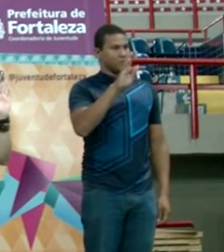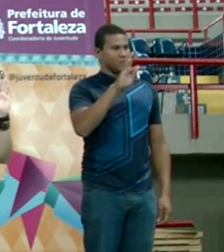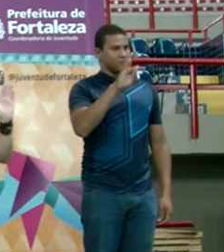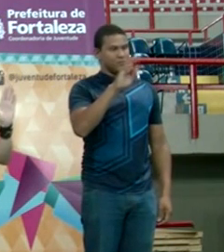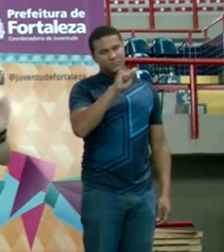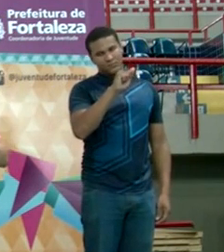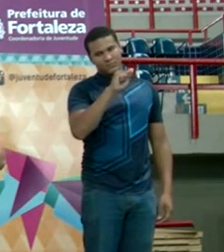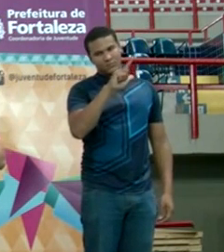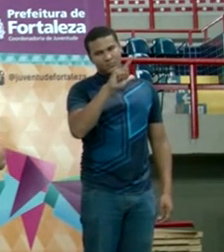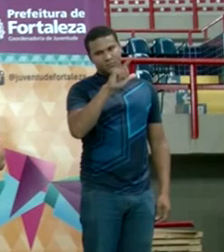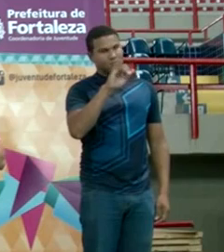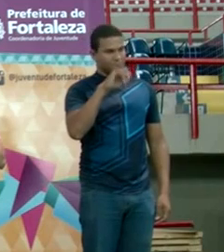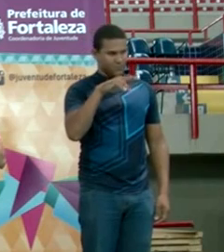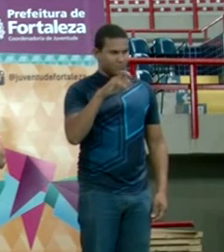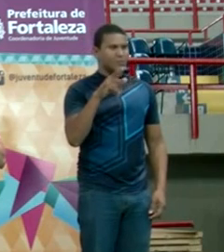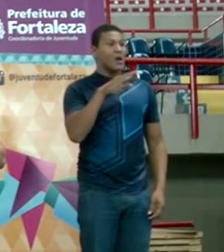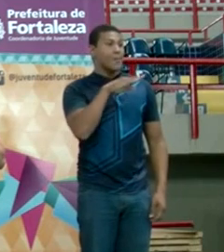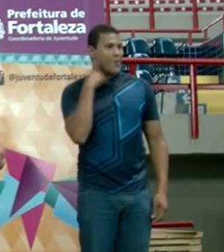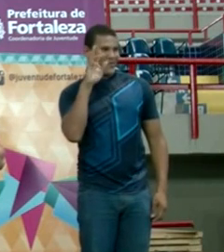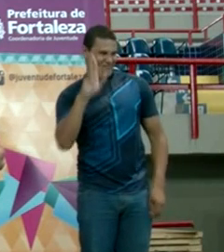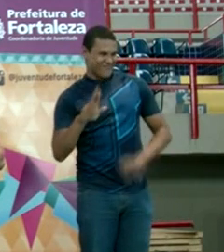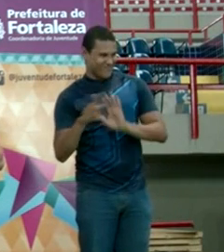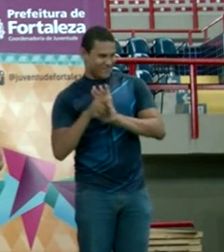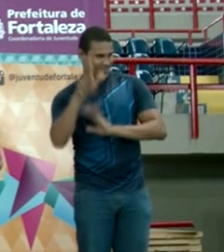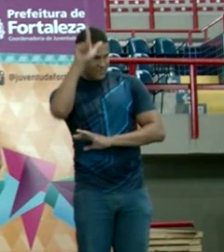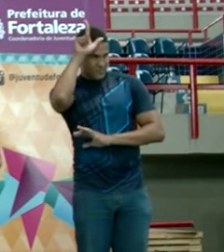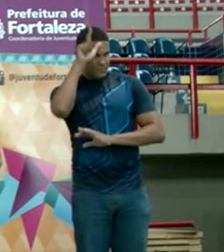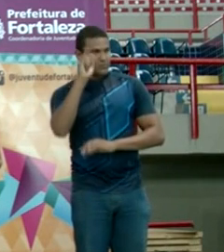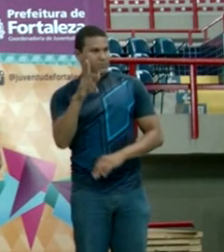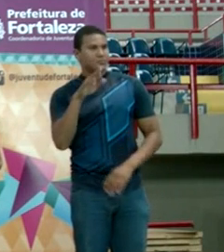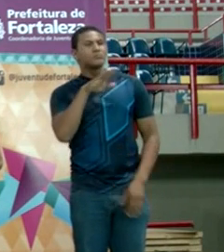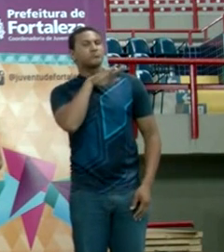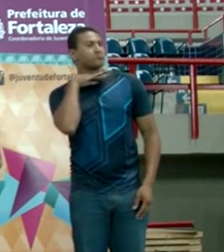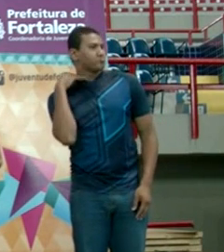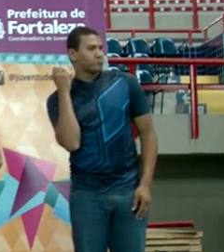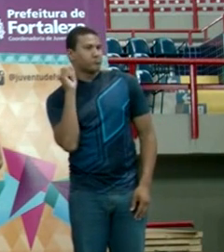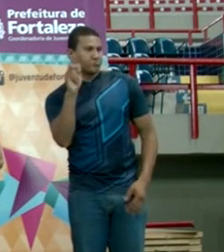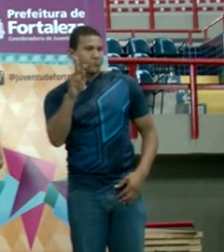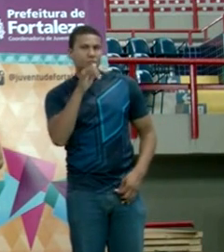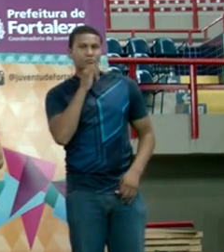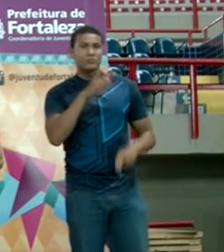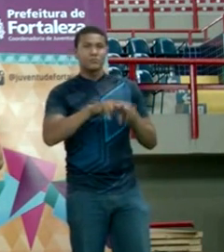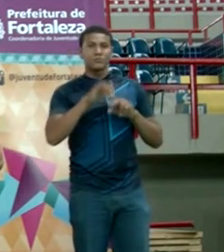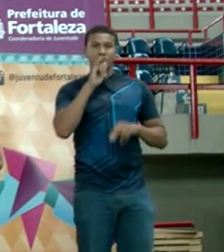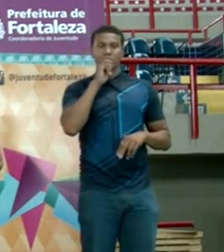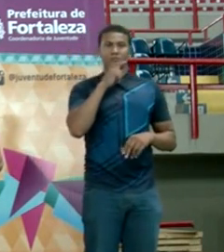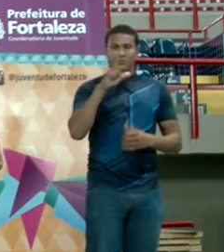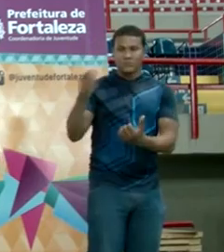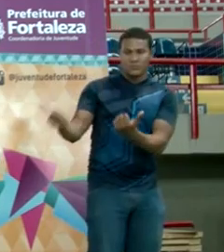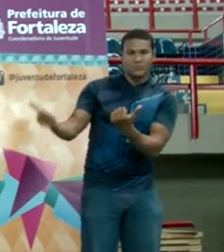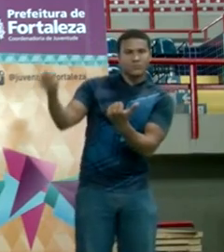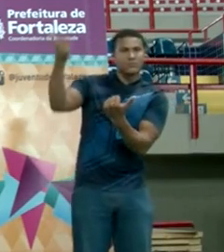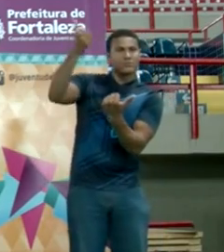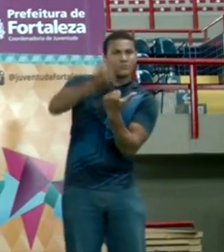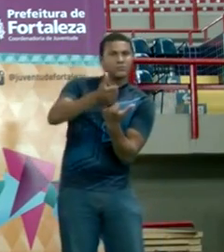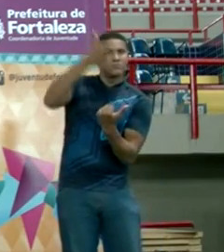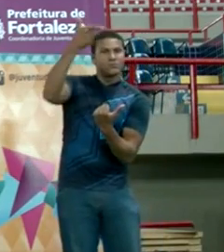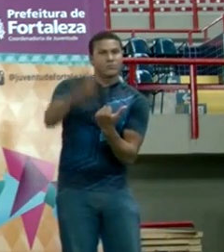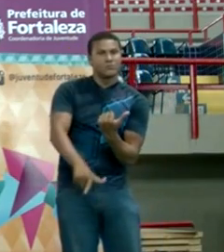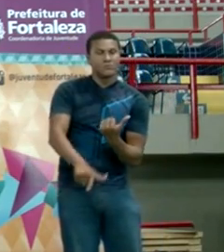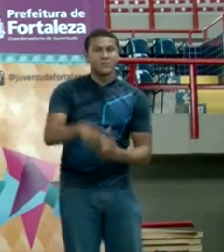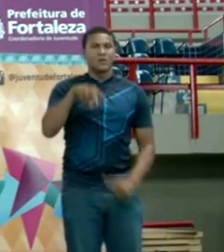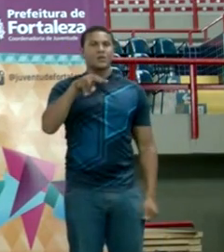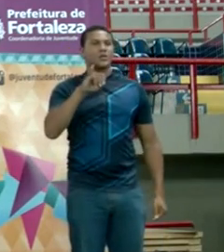Morreu. Quando Stalin morreu, entrou na União Soviética outro grupo, liderado pelo Nikita